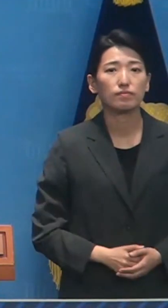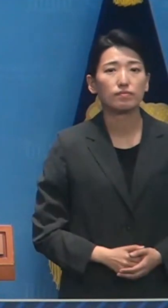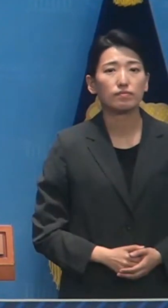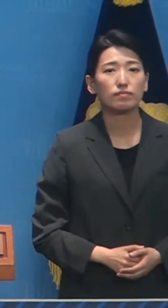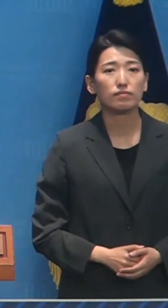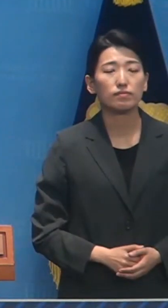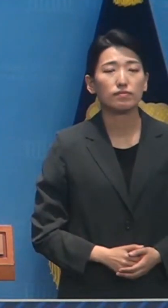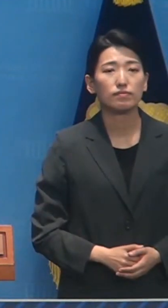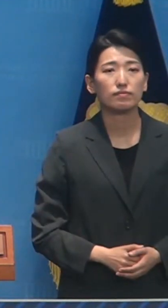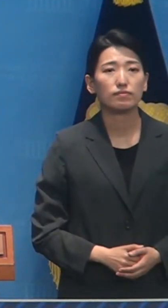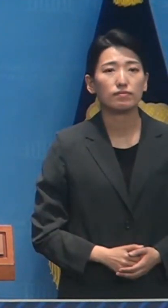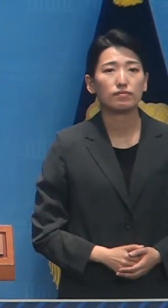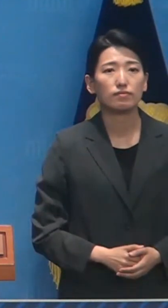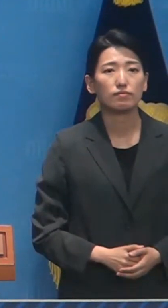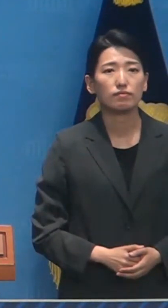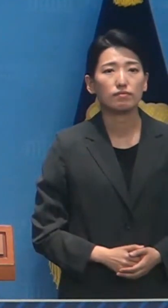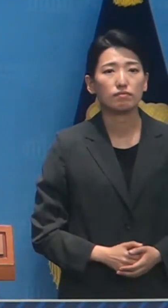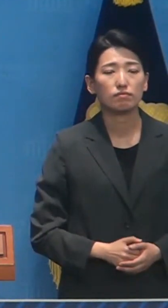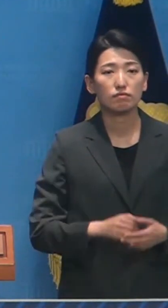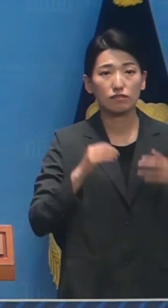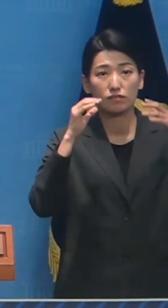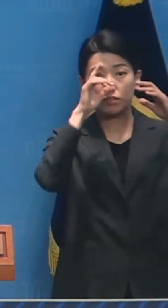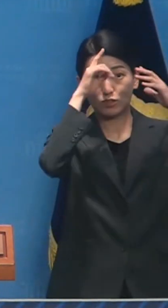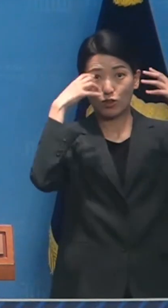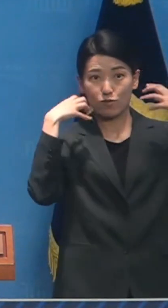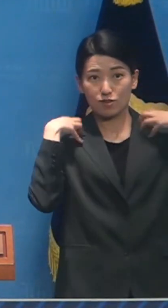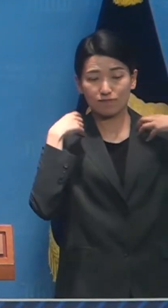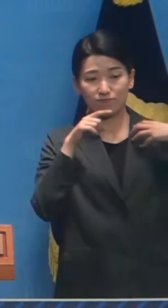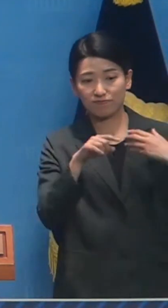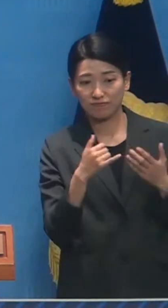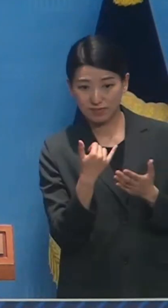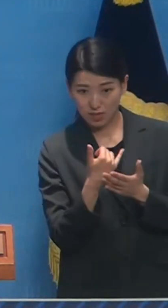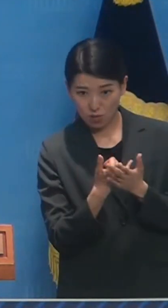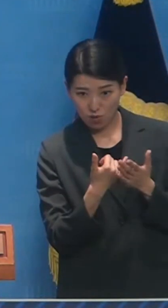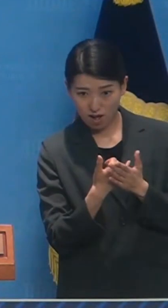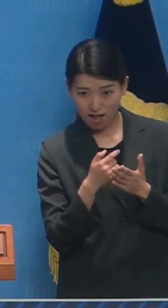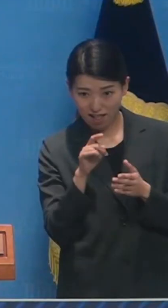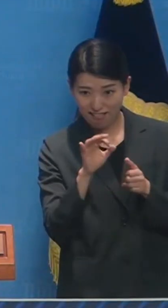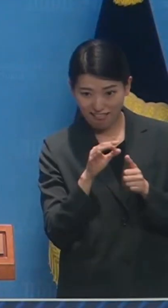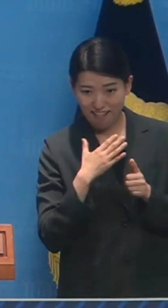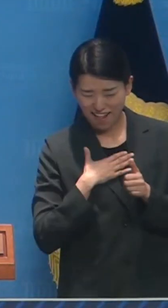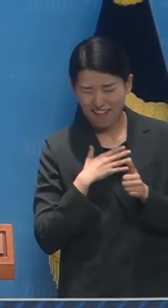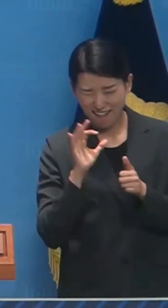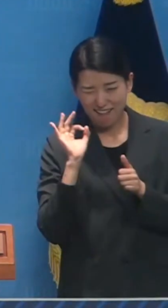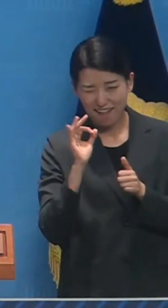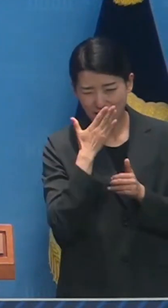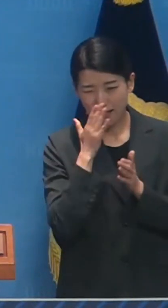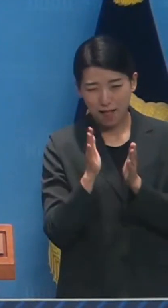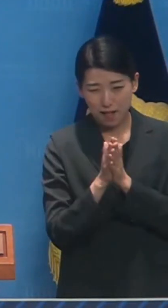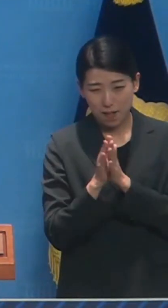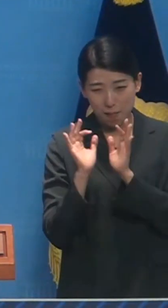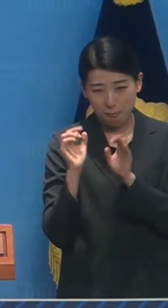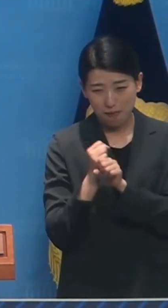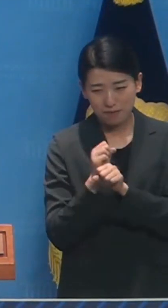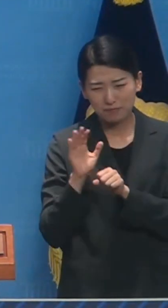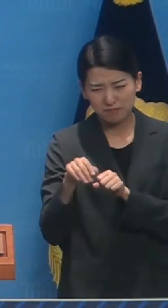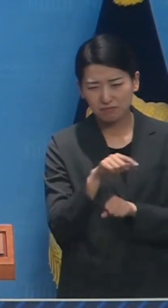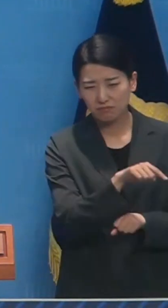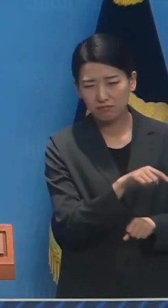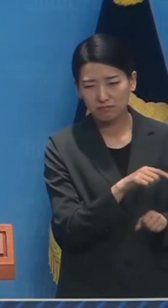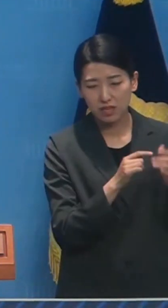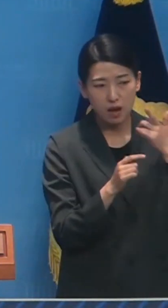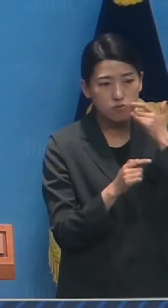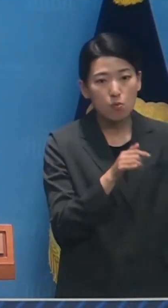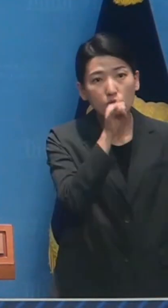국가가 고아 산업자들과 짜고 멀쩡한 아이를 부모와 생입을 시키고 고아로